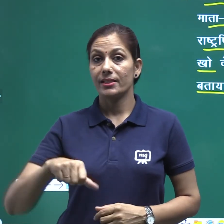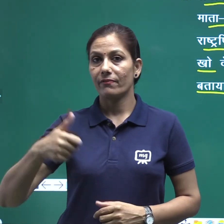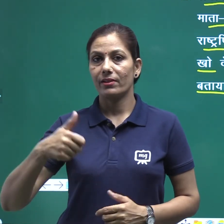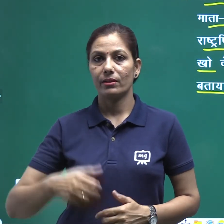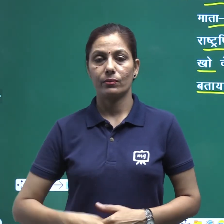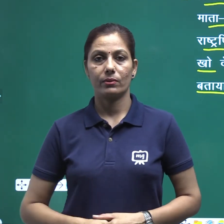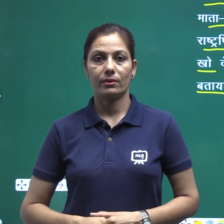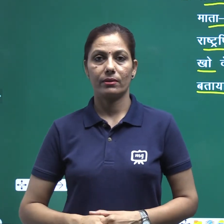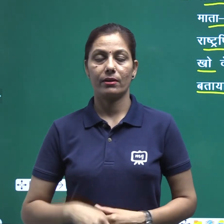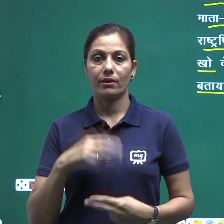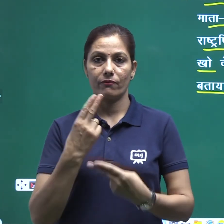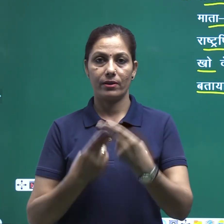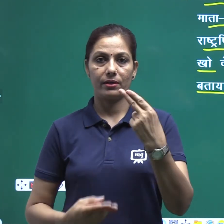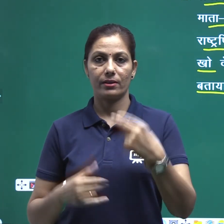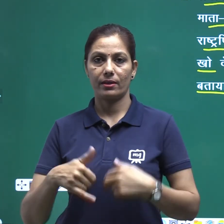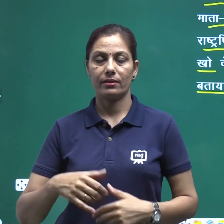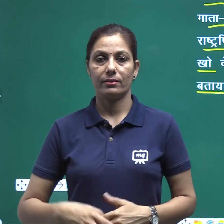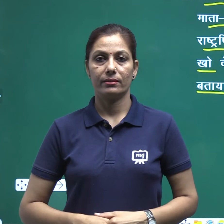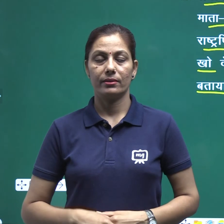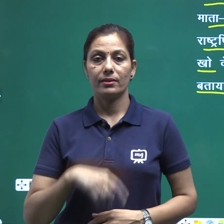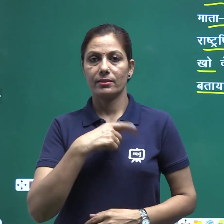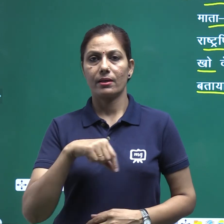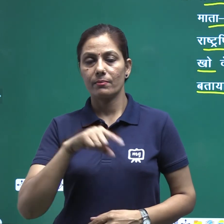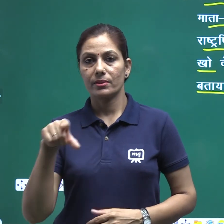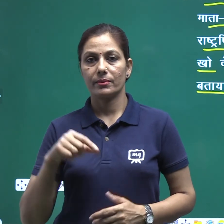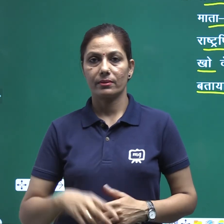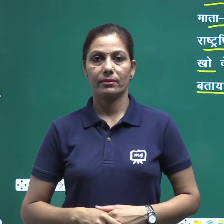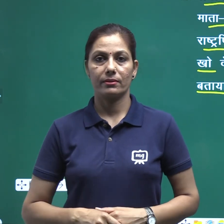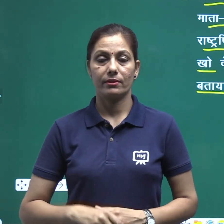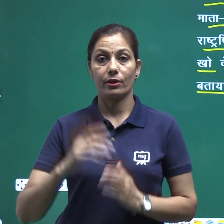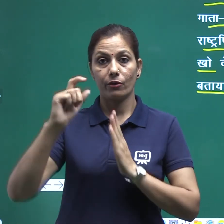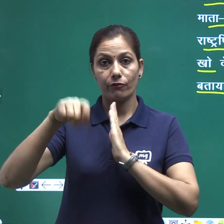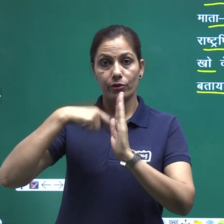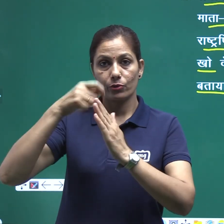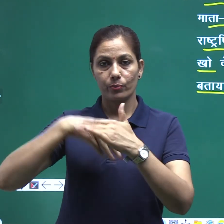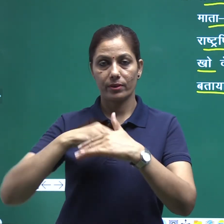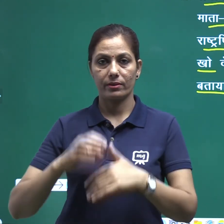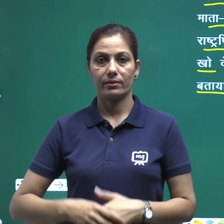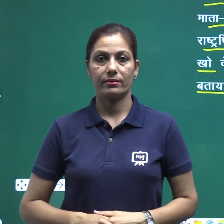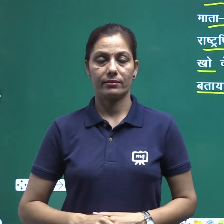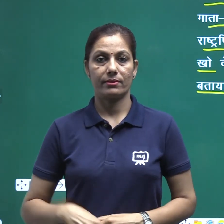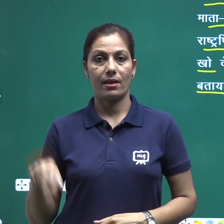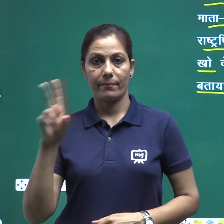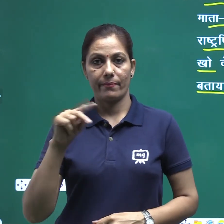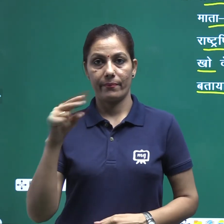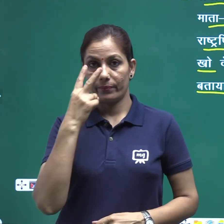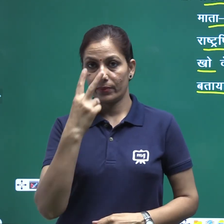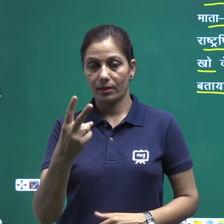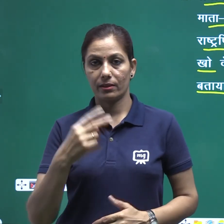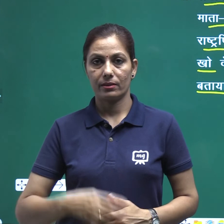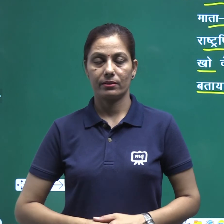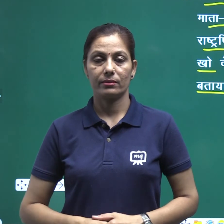का वर्णन किया है। इसे आप वीडियो में बार बार देखें,